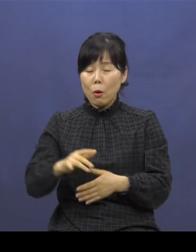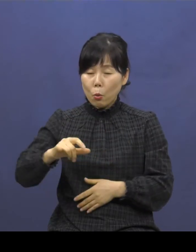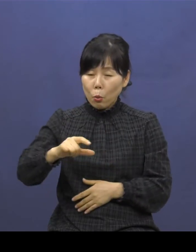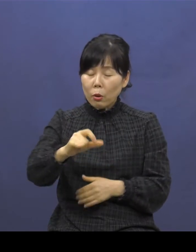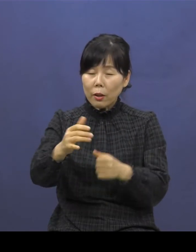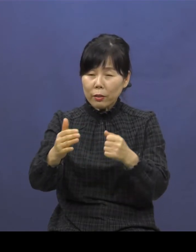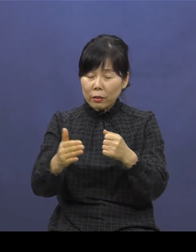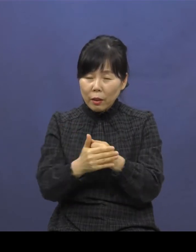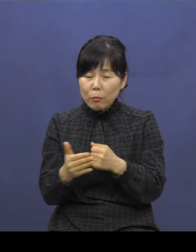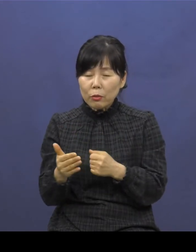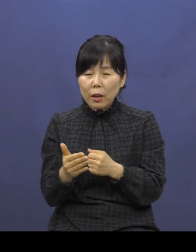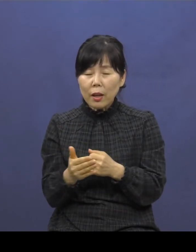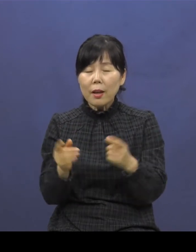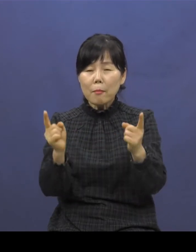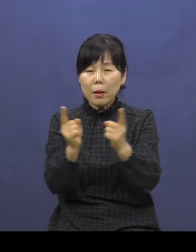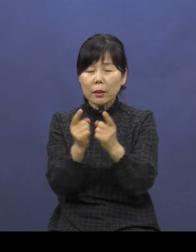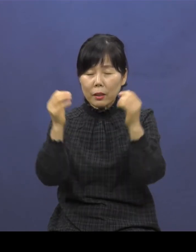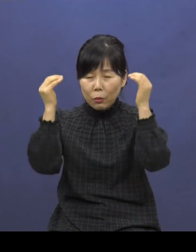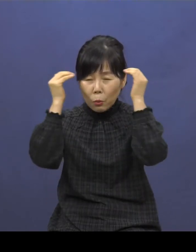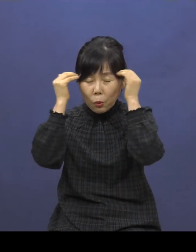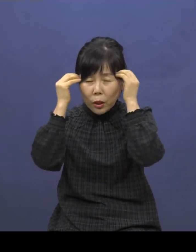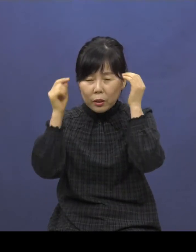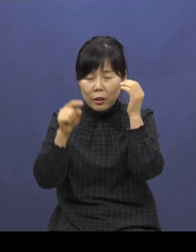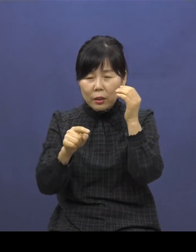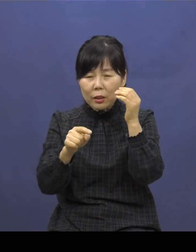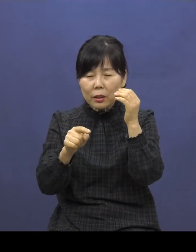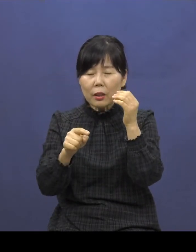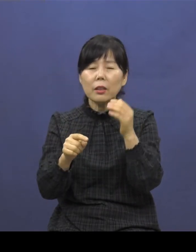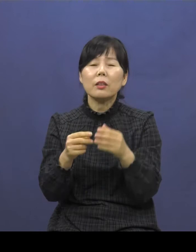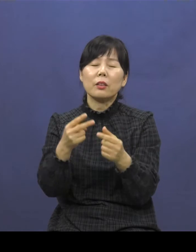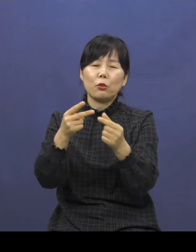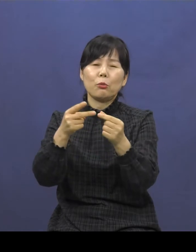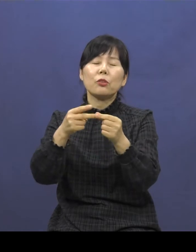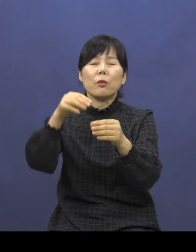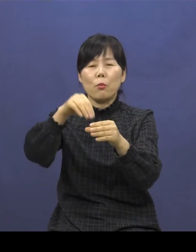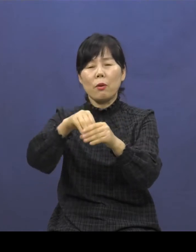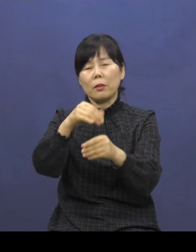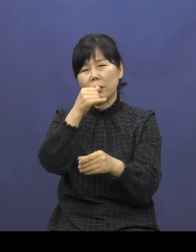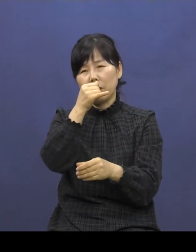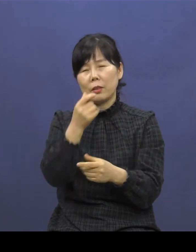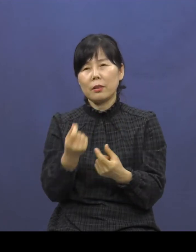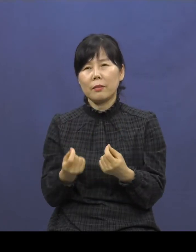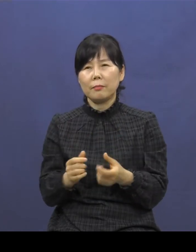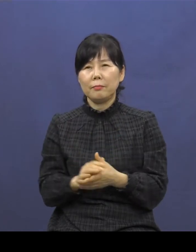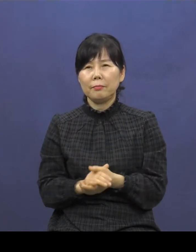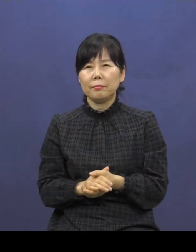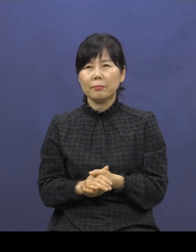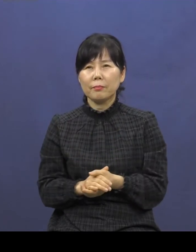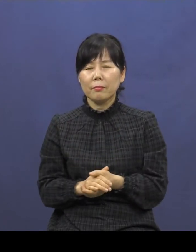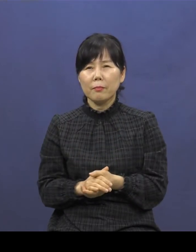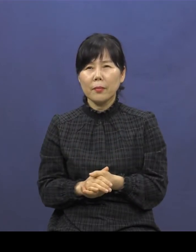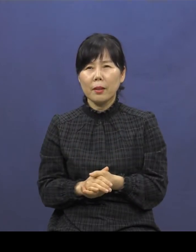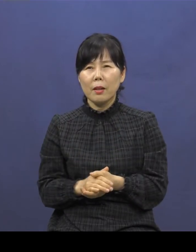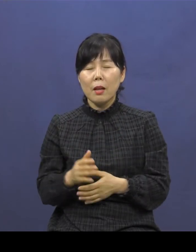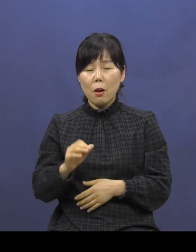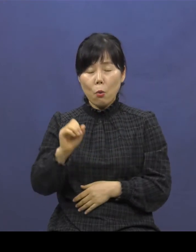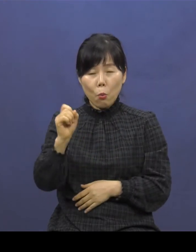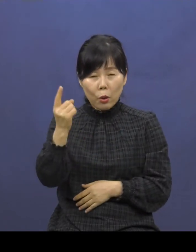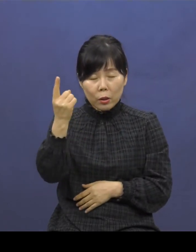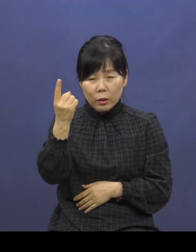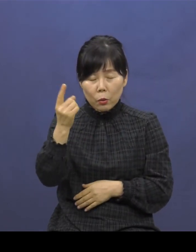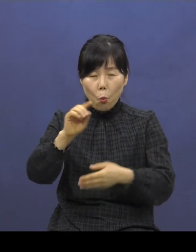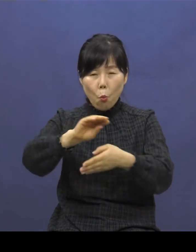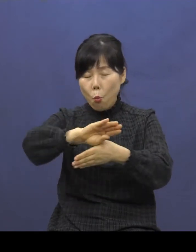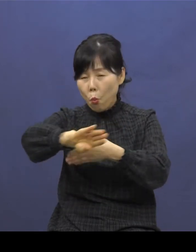이 코로나19로 인한 고난이 바로 거의 여기에 많이 해당하기 때문에 참 어려운 것입니다. 자, 이게 원인으로 보는